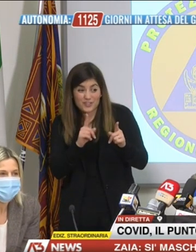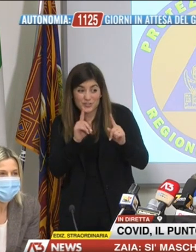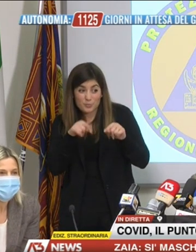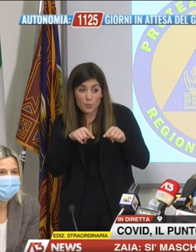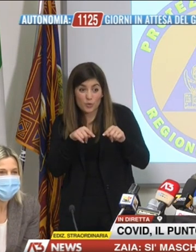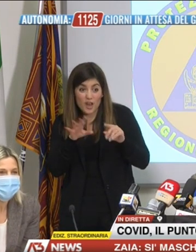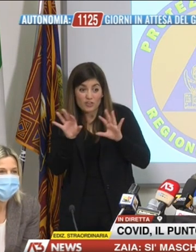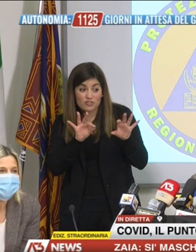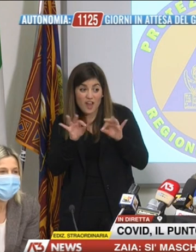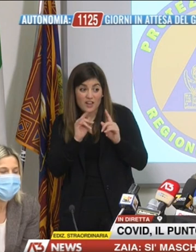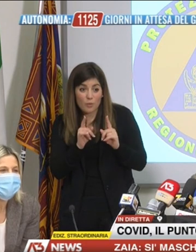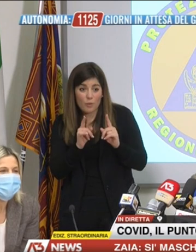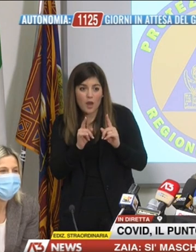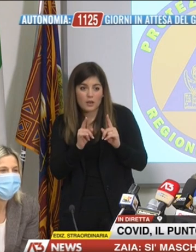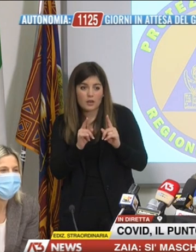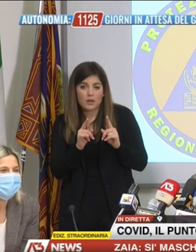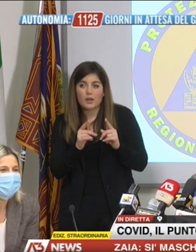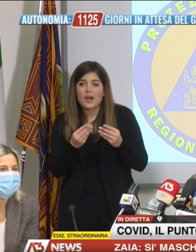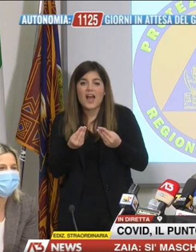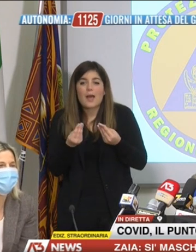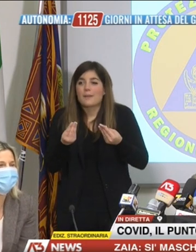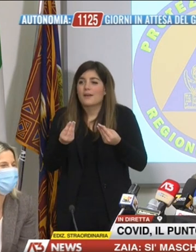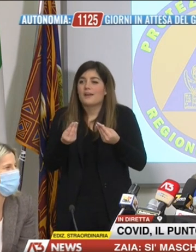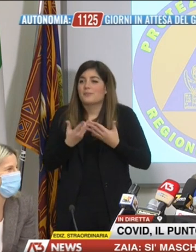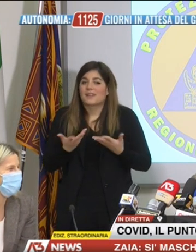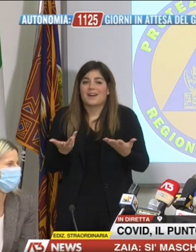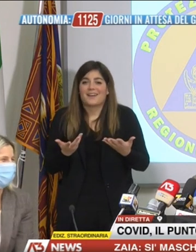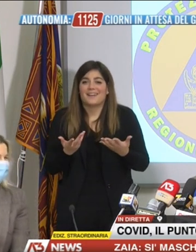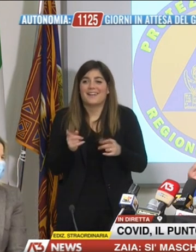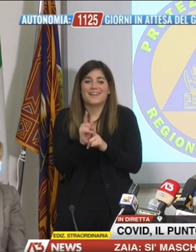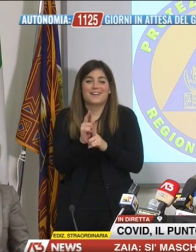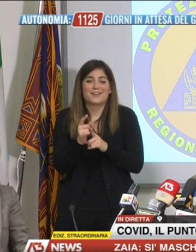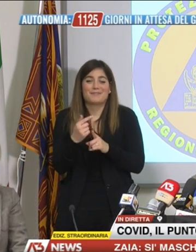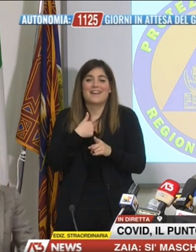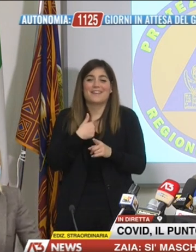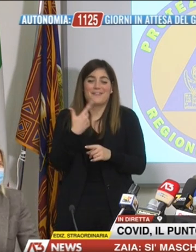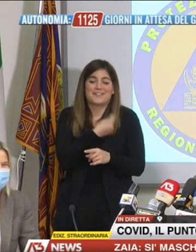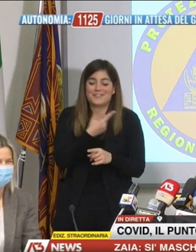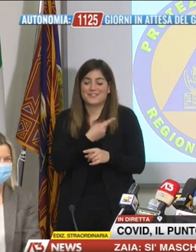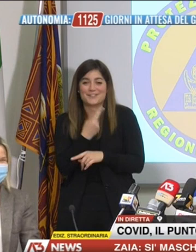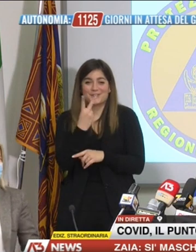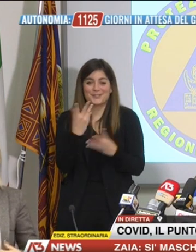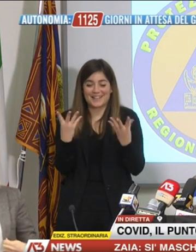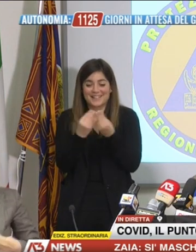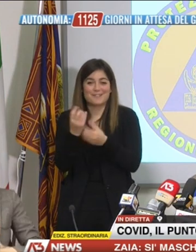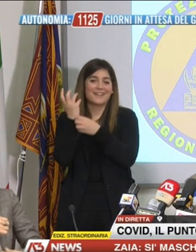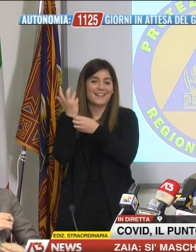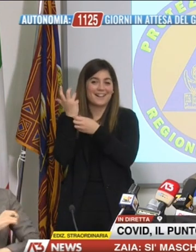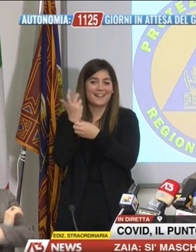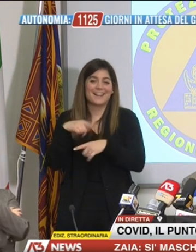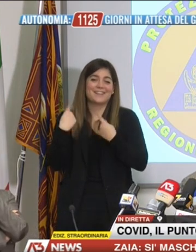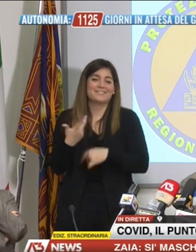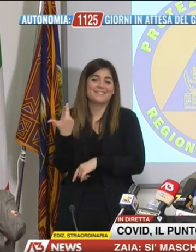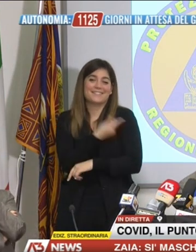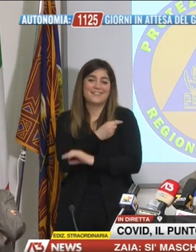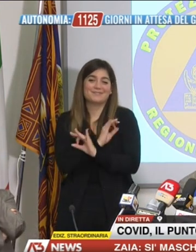sceglie? Quello che gli danno. Mi farò uno shaker, cosa volete? Farò shakerati.